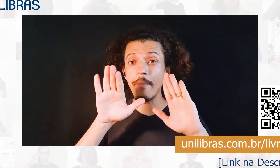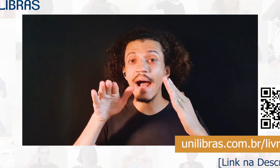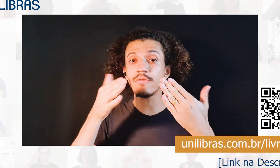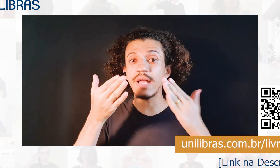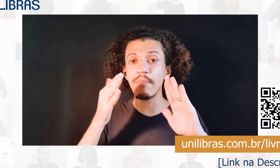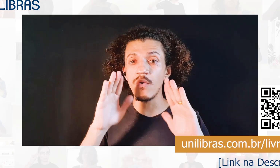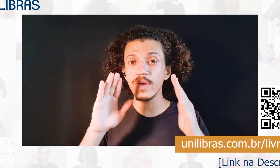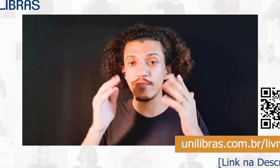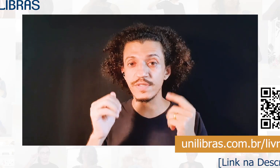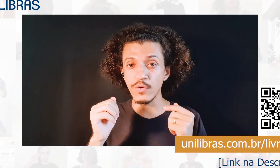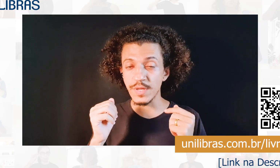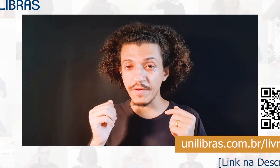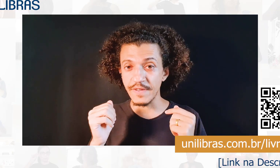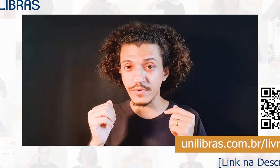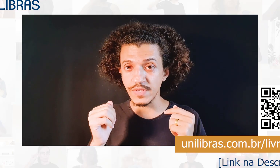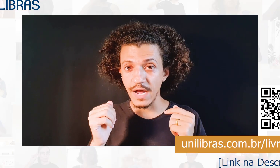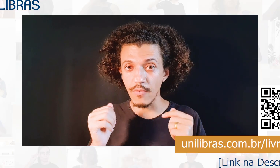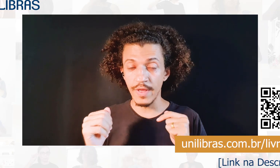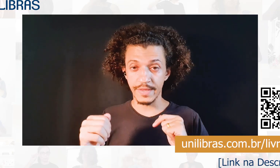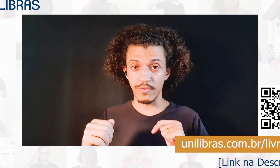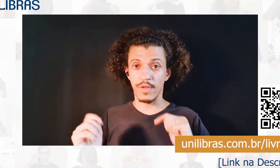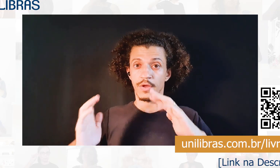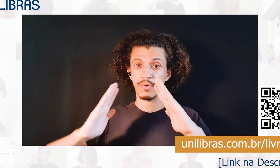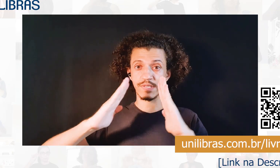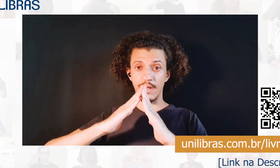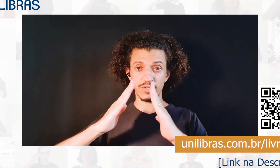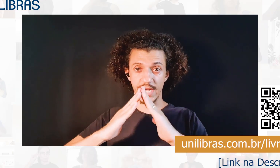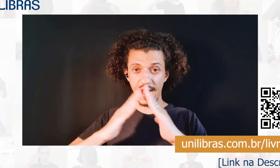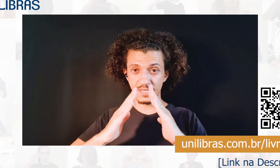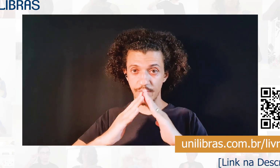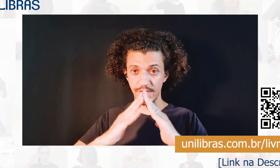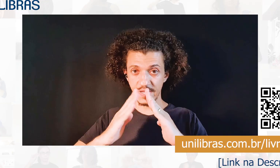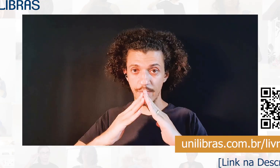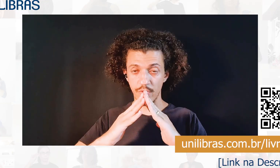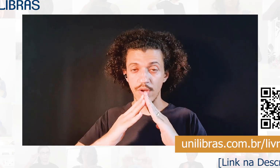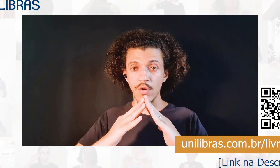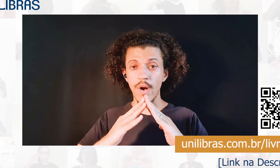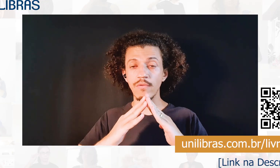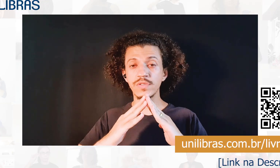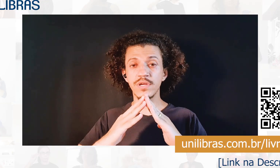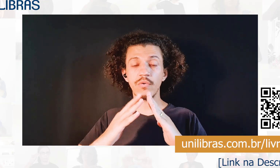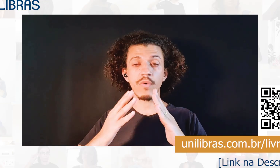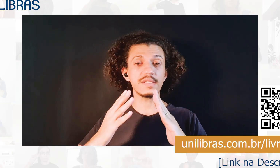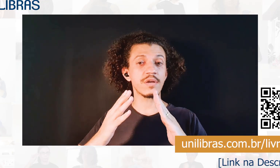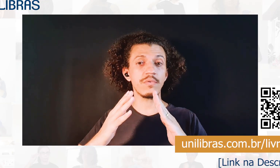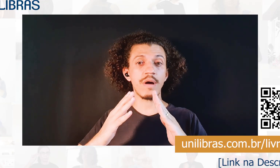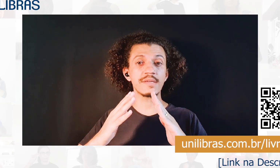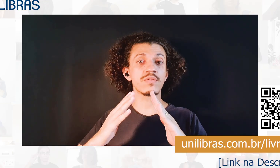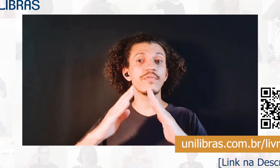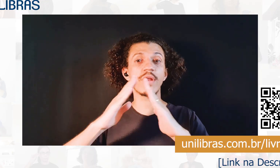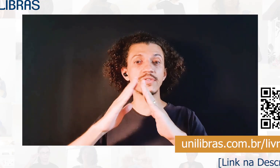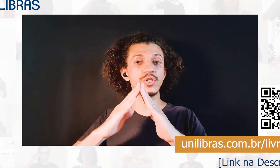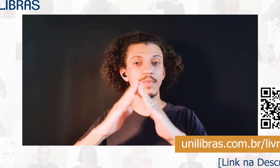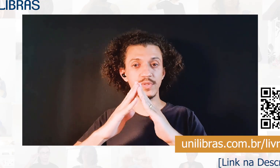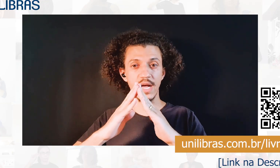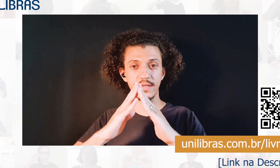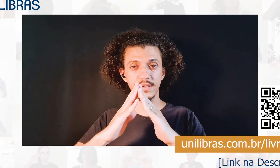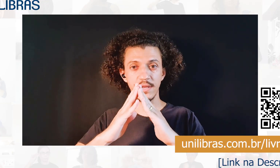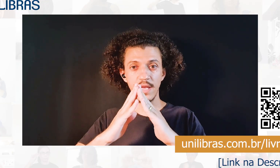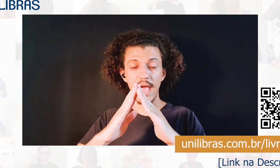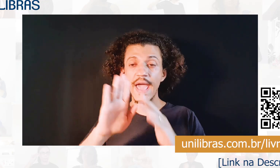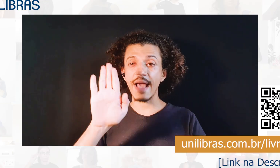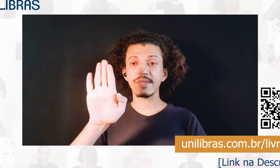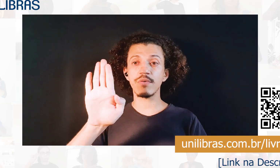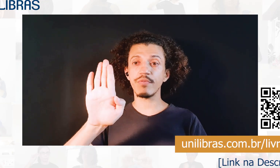que é o formato da mão que você usa para fazer o sinal. Então, no sinal de casa, por exemplo, quais são as configurações de mão